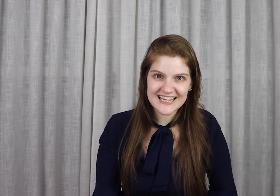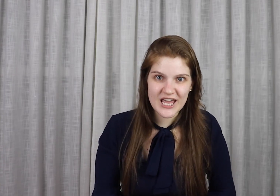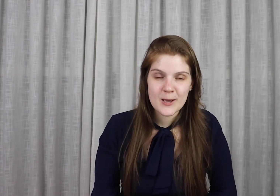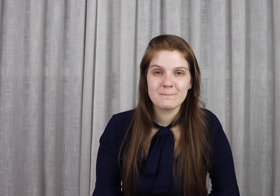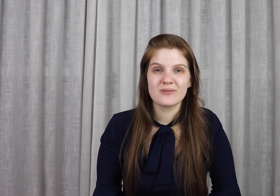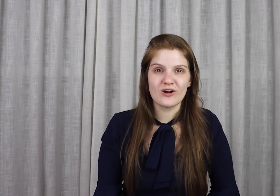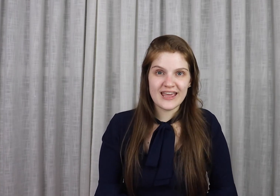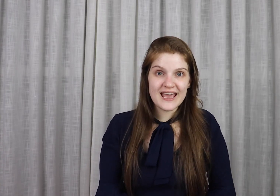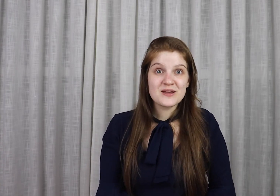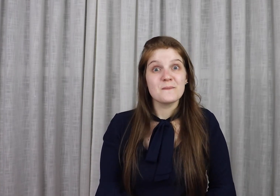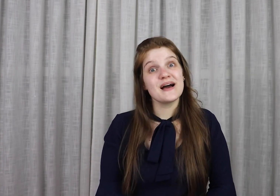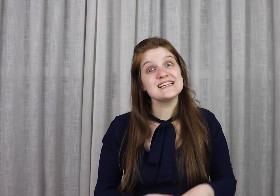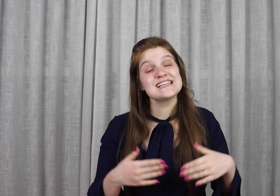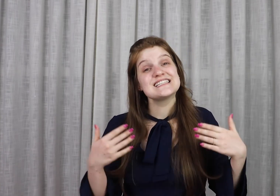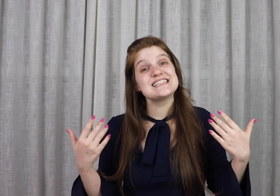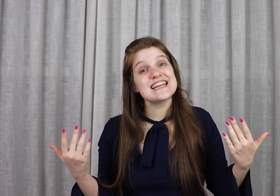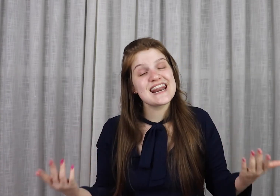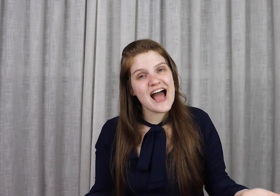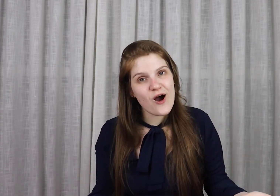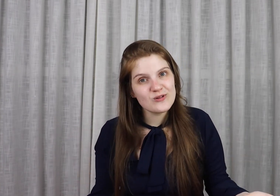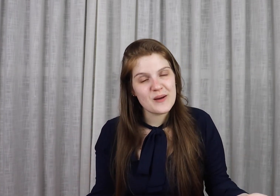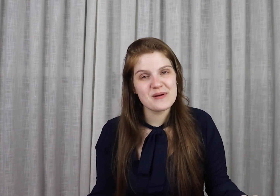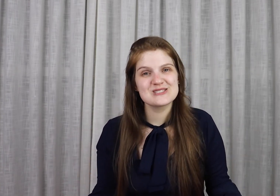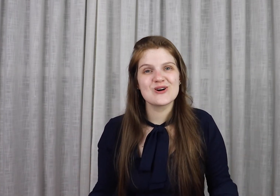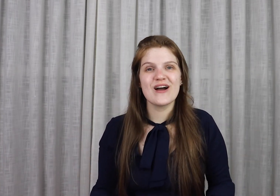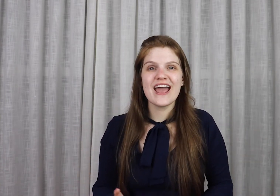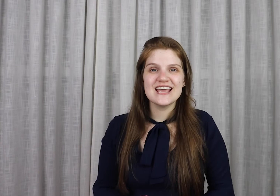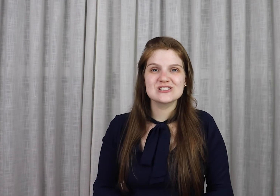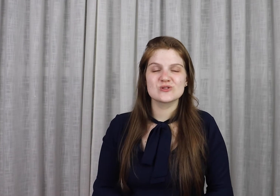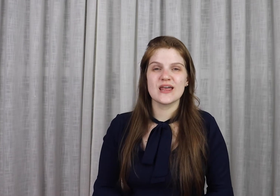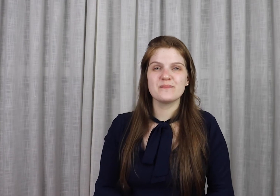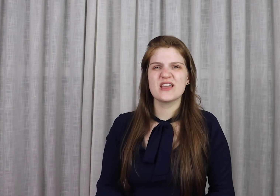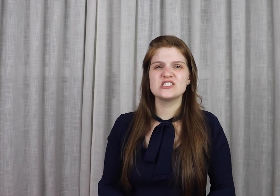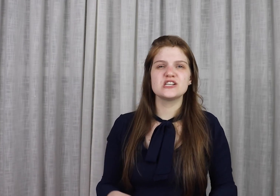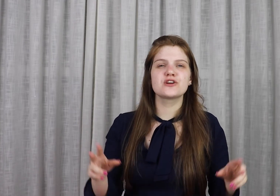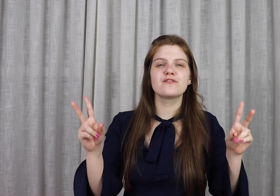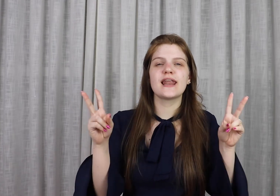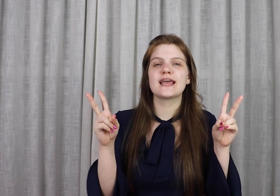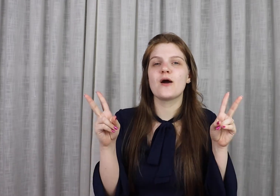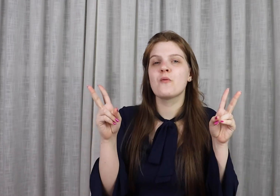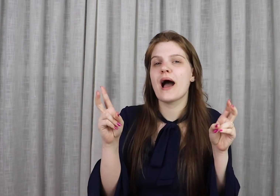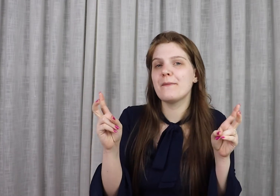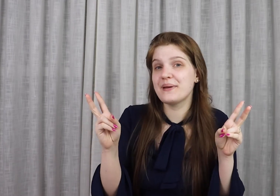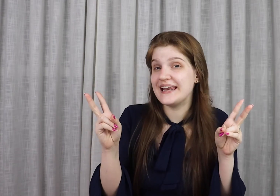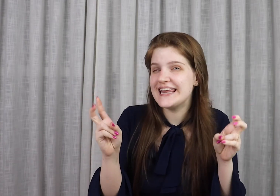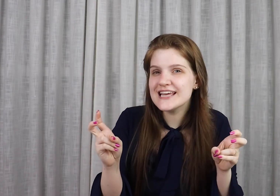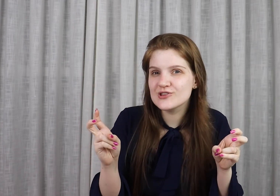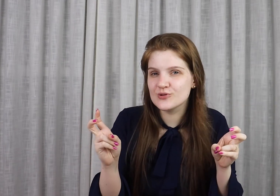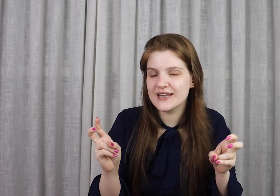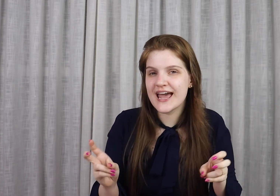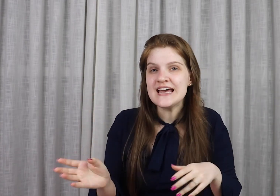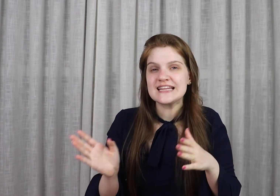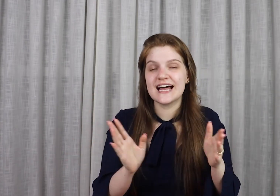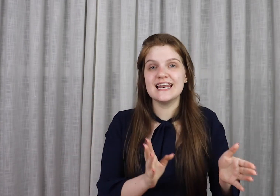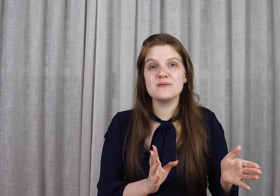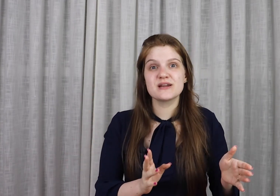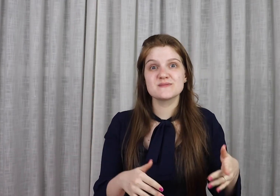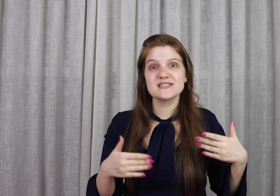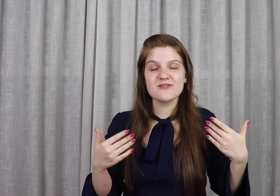entender, ok? Mas sinal da pessoa é isso, né? Tem gente que fala que é um apelido, né, na Libras, mas não